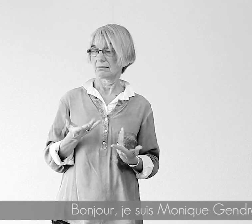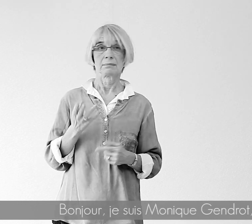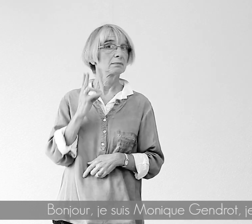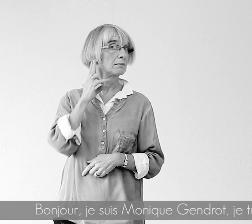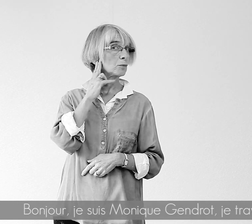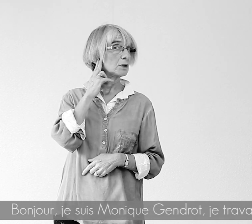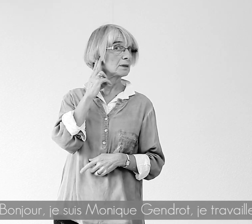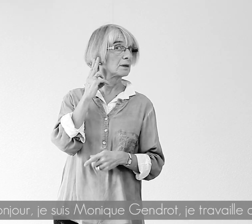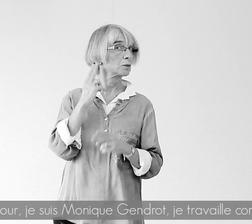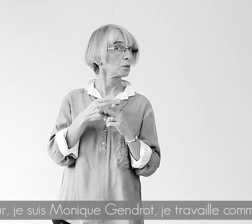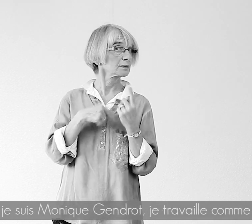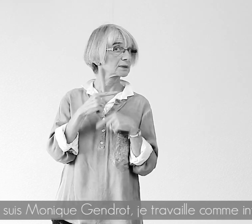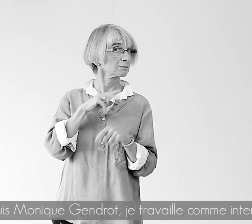je suis Monique Gendreau.